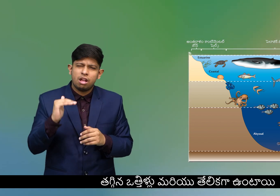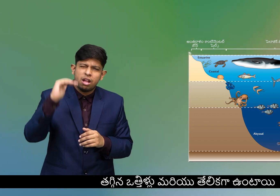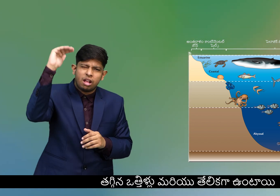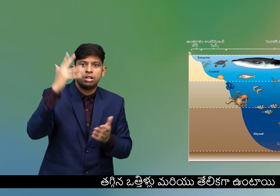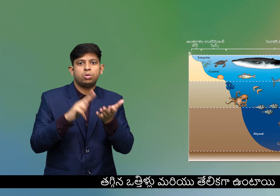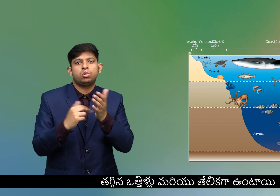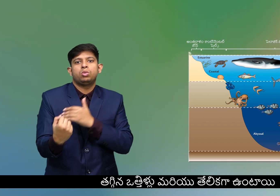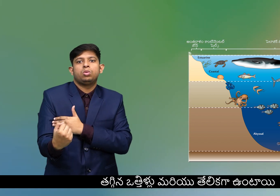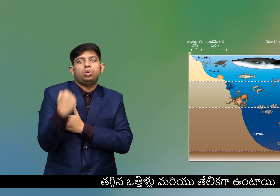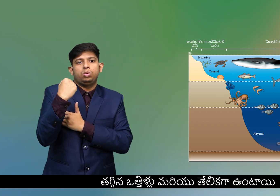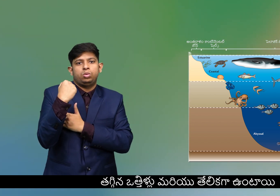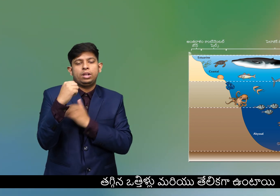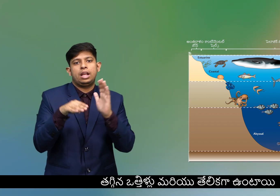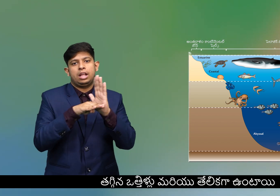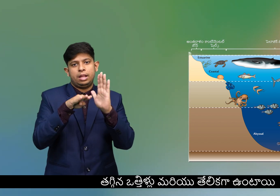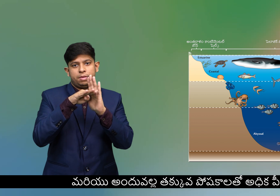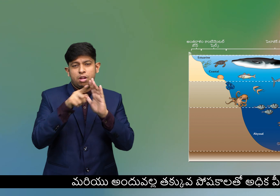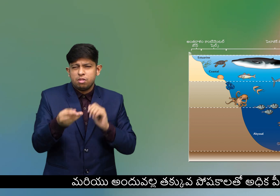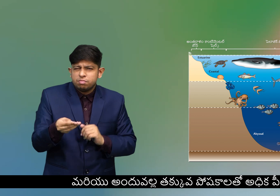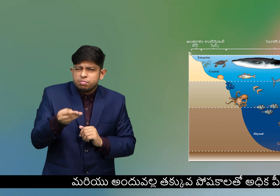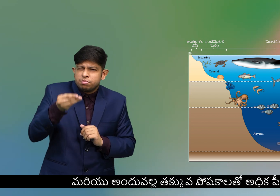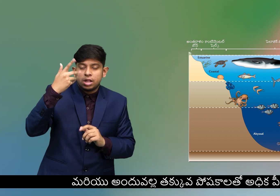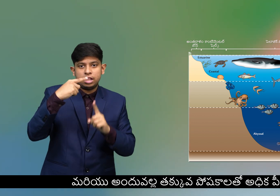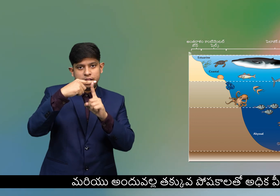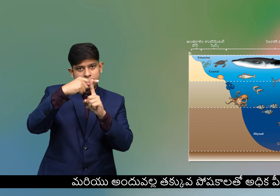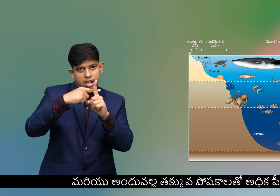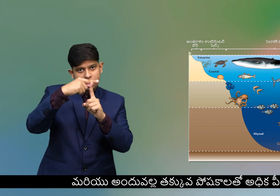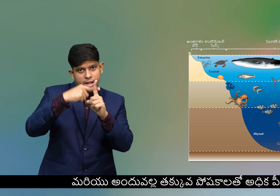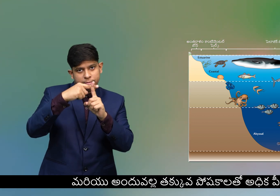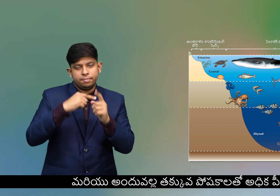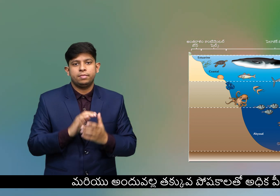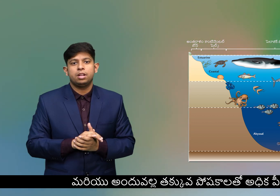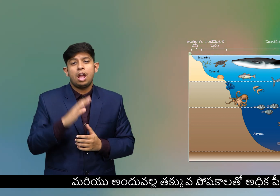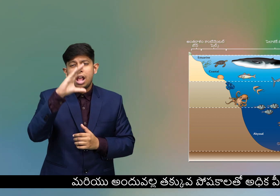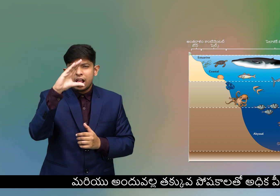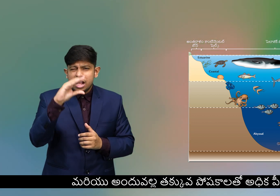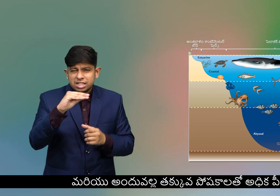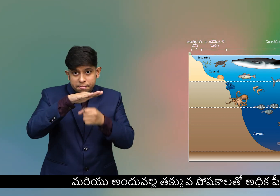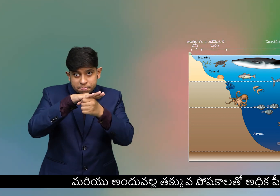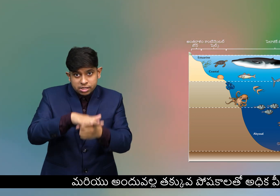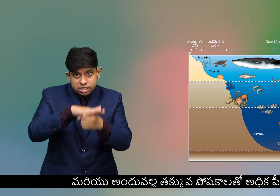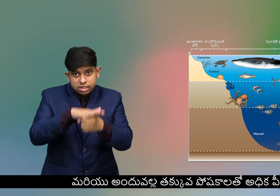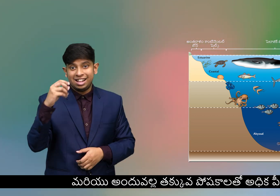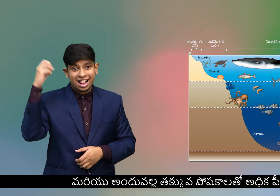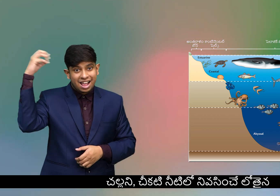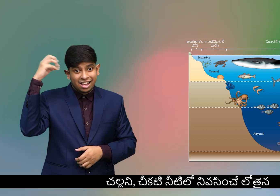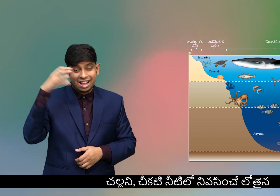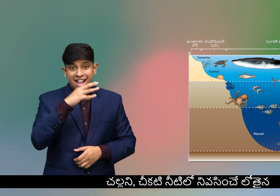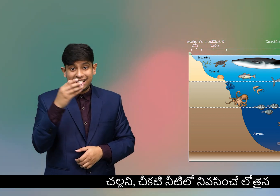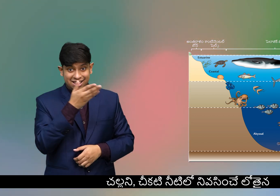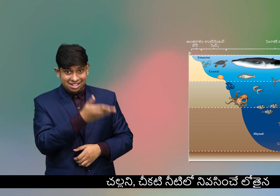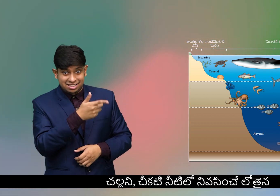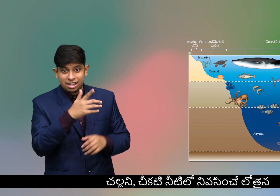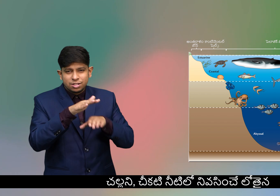తగ్గిన ఒత్తిళ్లు మరియు తేలికగా ఉంటాయి మరియు అందువల్ల తక్కువ పోషకాలతో అధిక పీడనం,